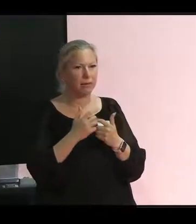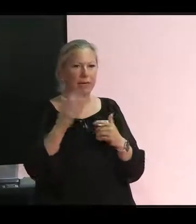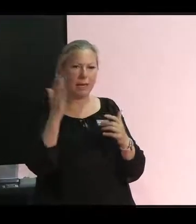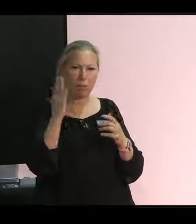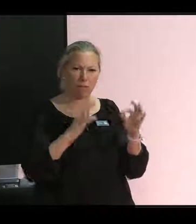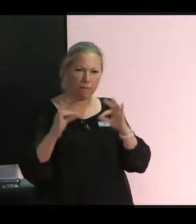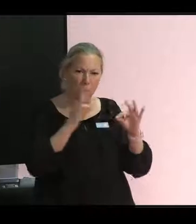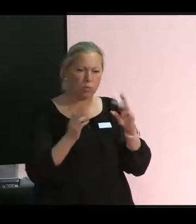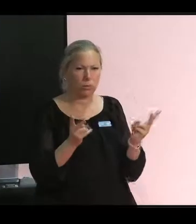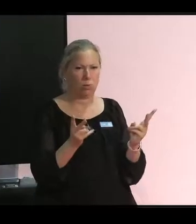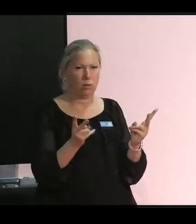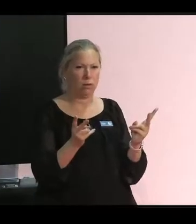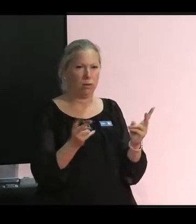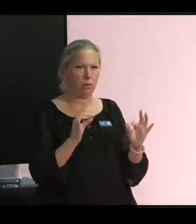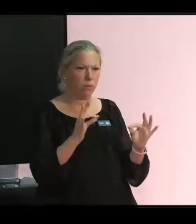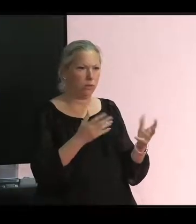och så.